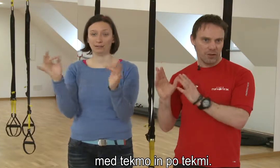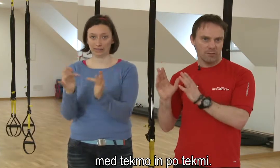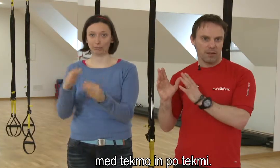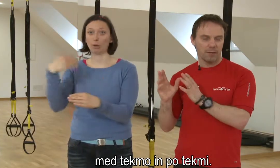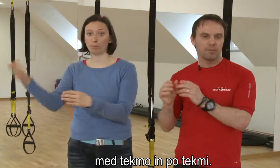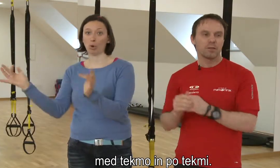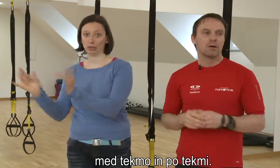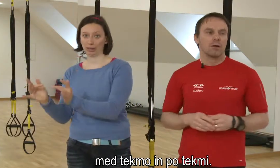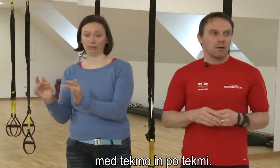tekmi.